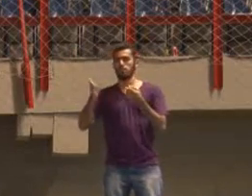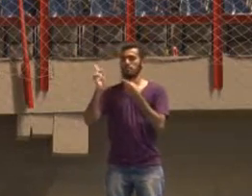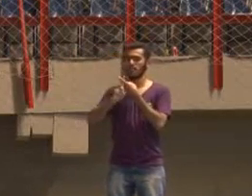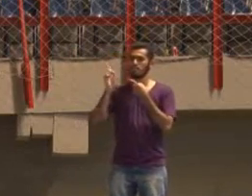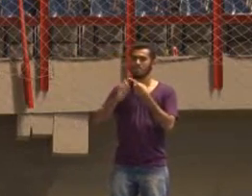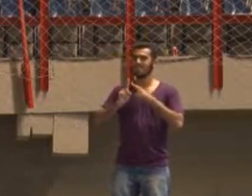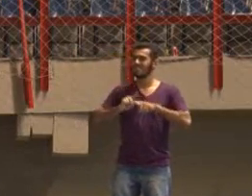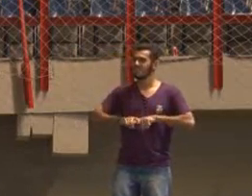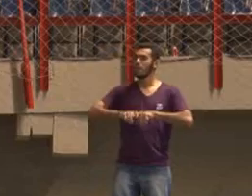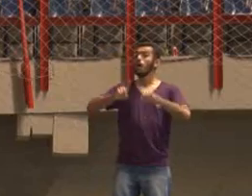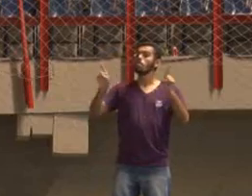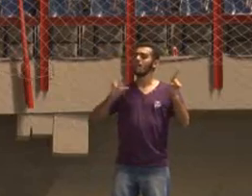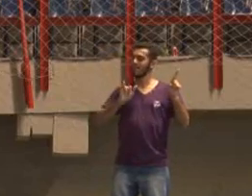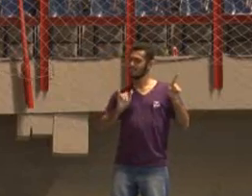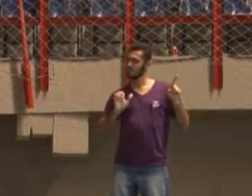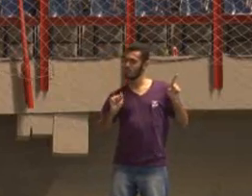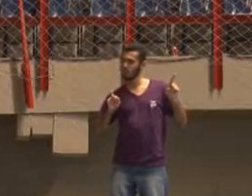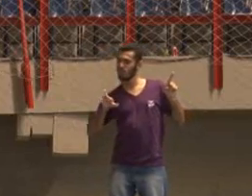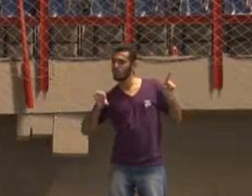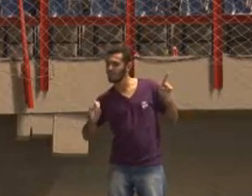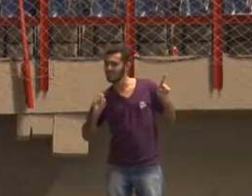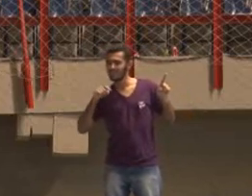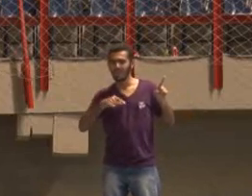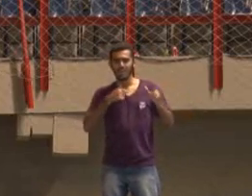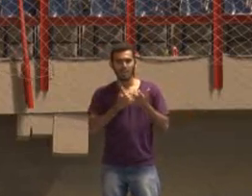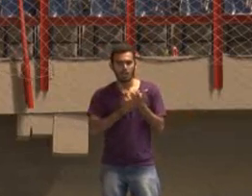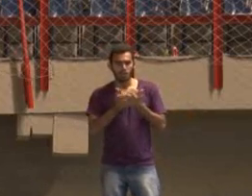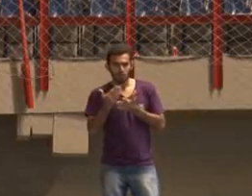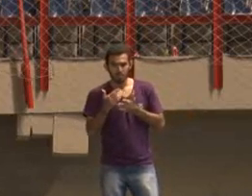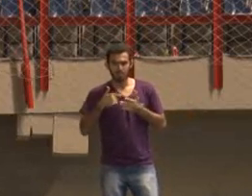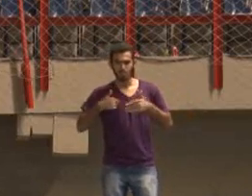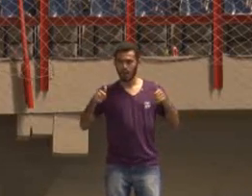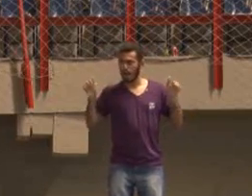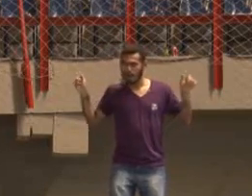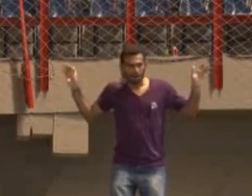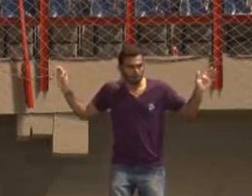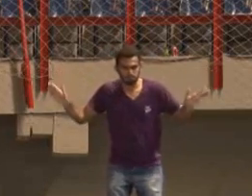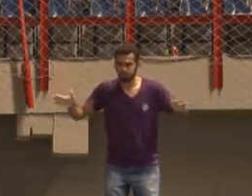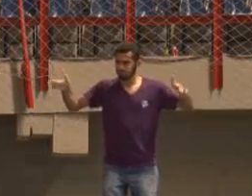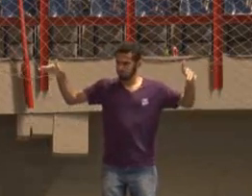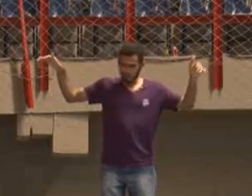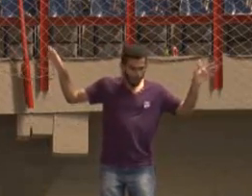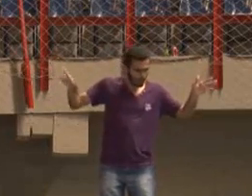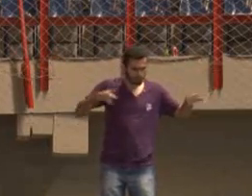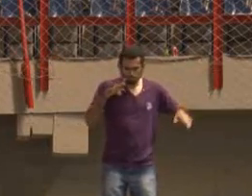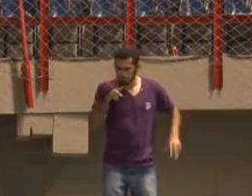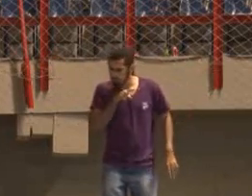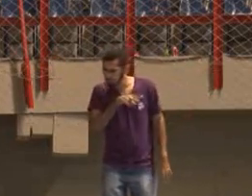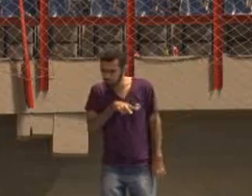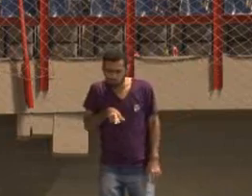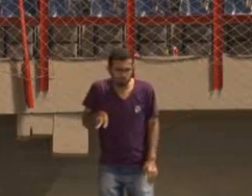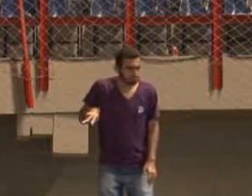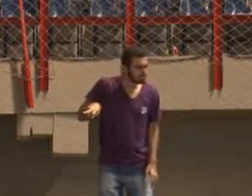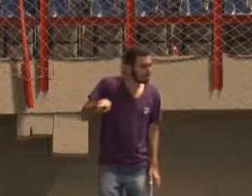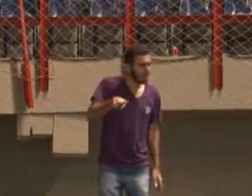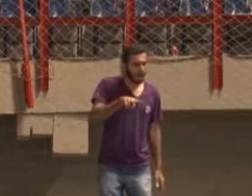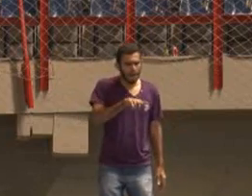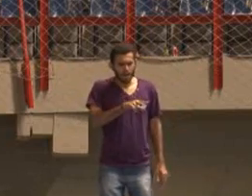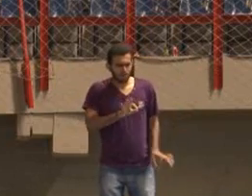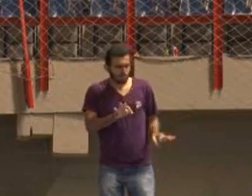Só que o Ícaro, quando começou a voar, que ele começou a observar tudo lá embaixo ficando bem pequenininho, ele se sentiu